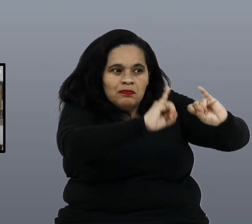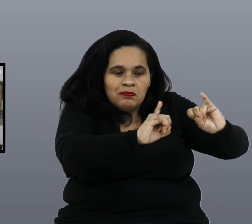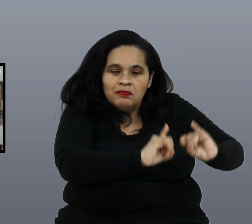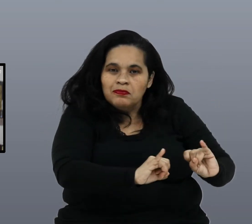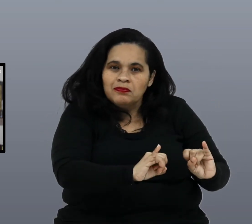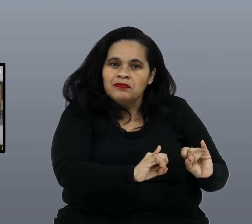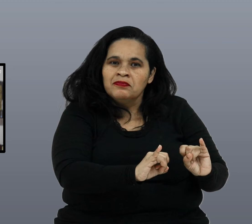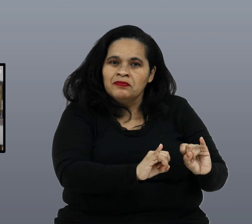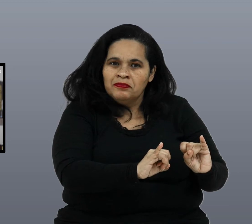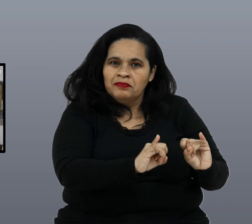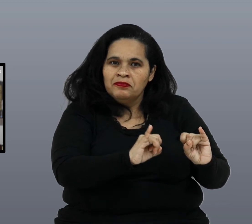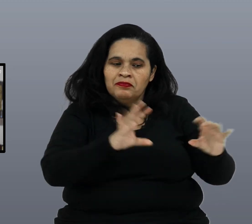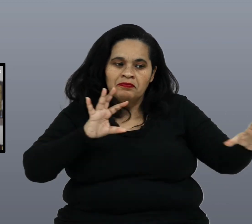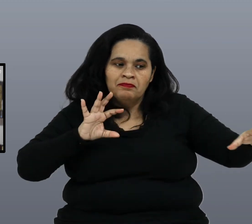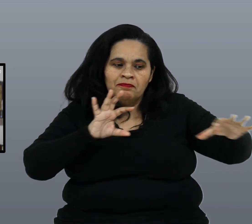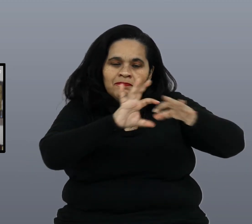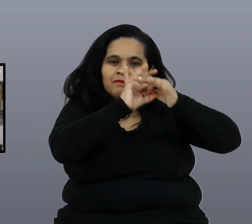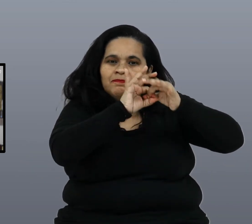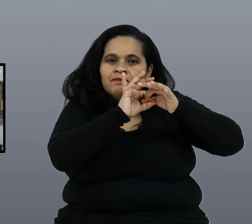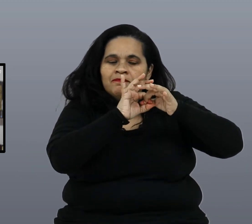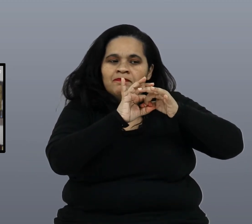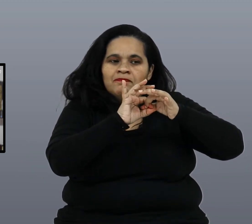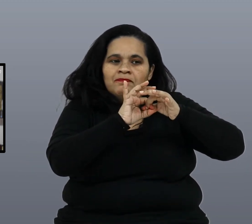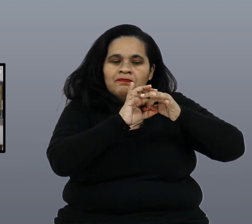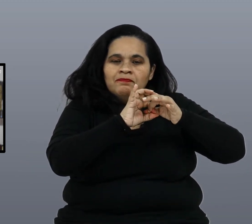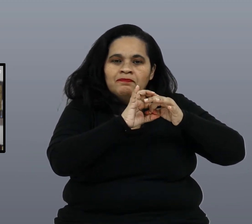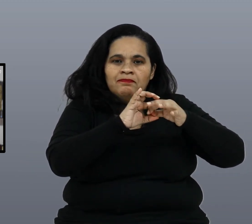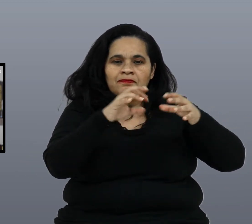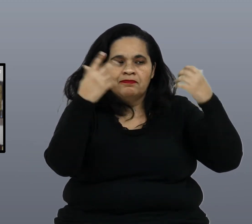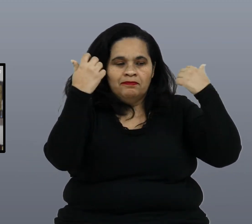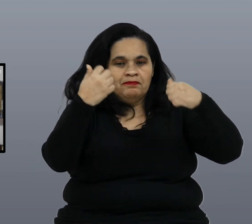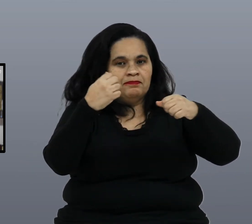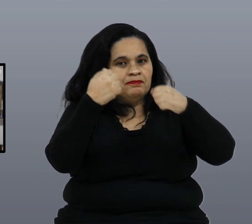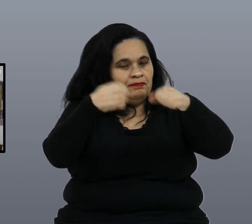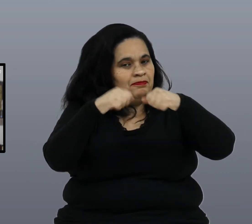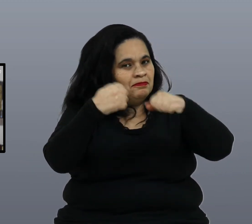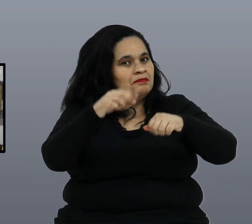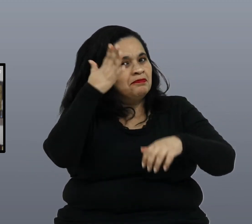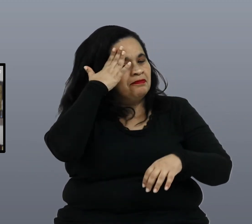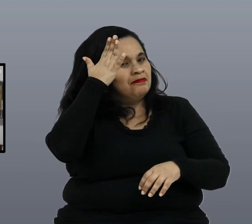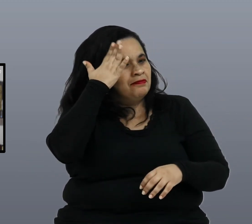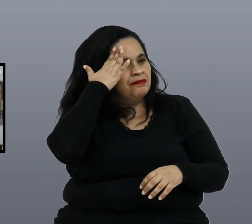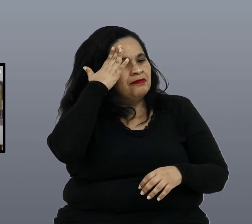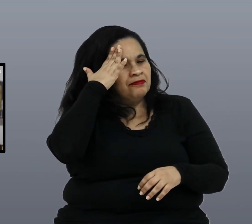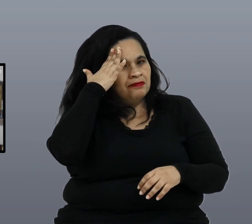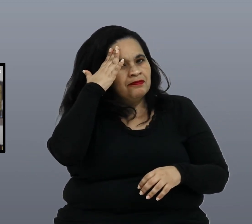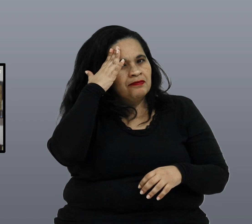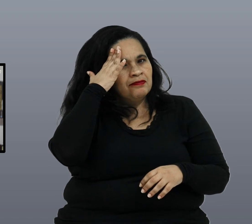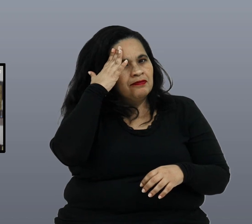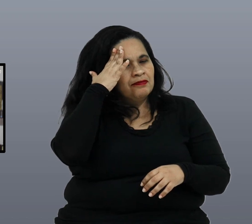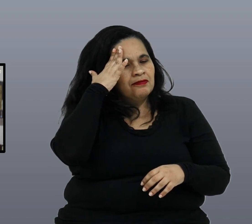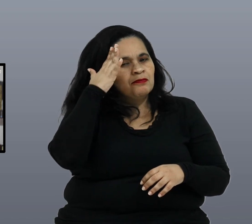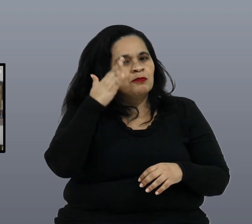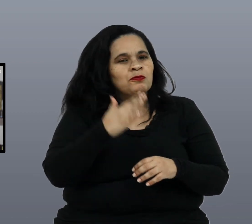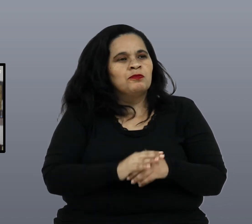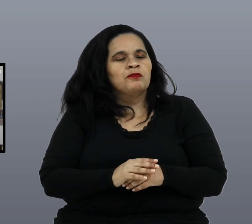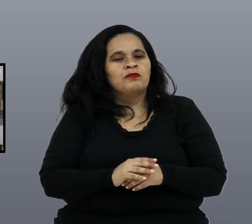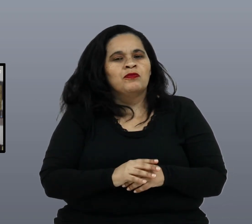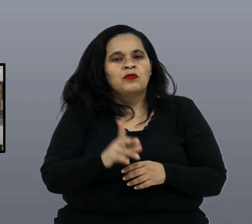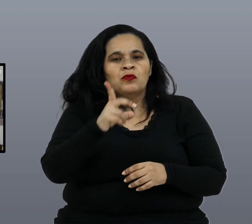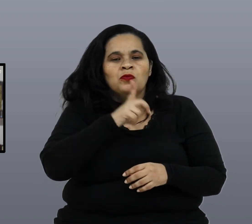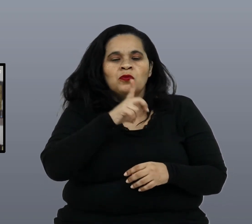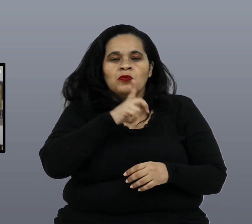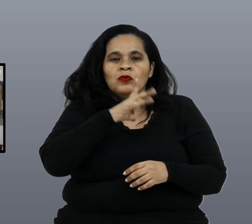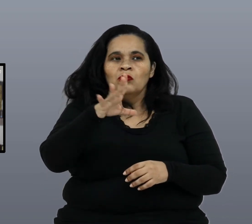uma ligação. Se você não está entendendo aqui, recorra ao entendimento da estátua, você vai... tem pistas aqui para